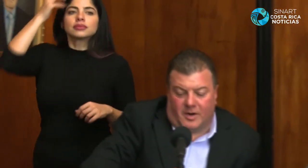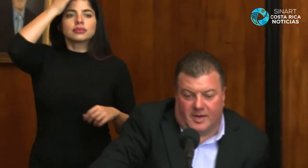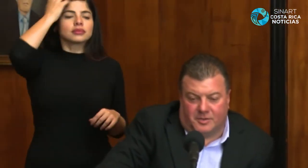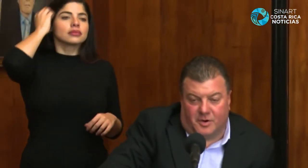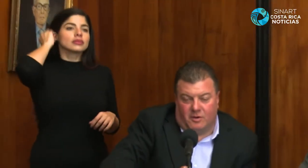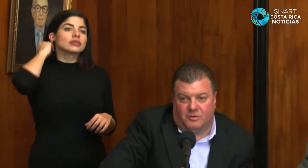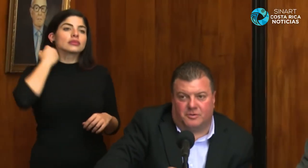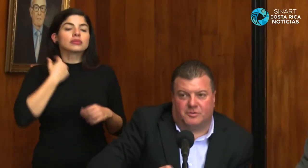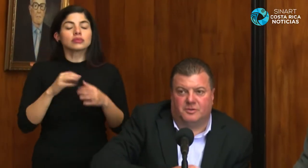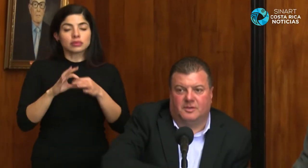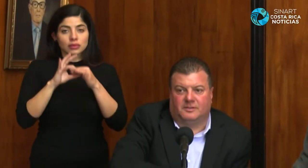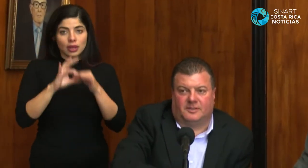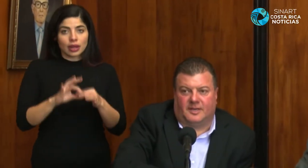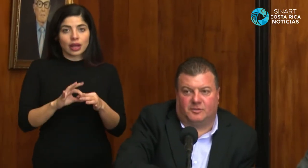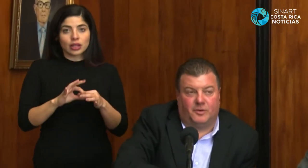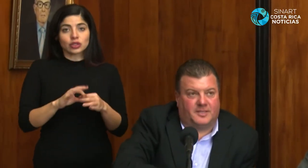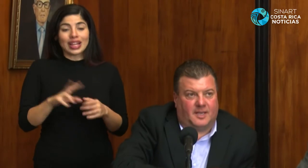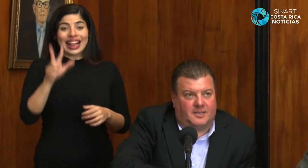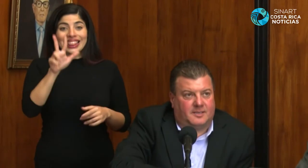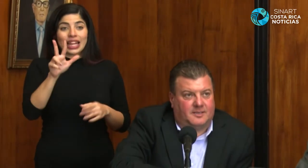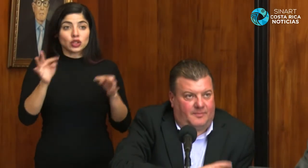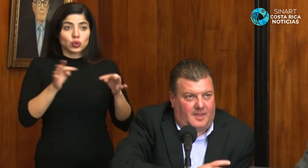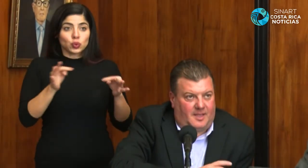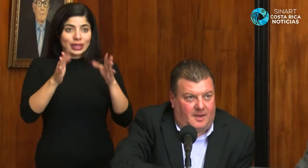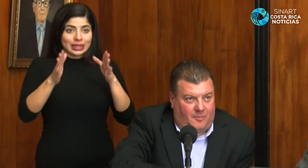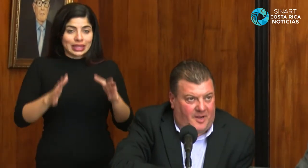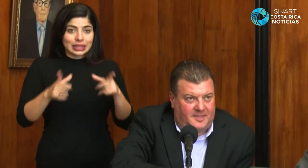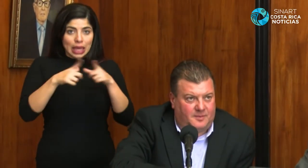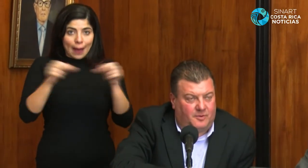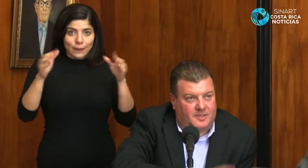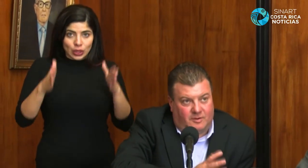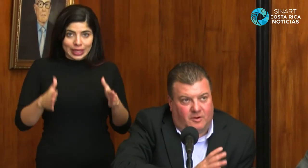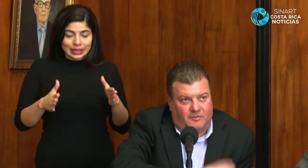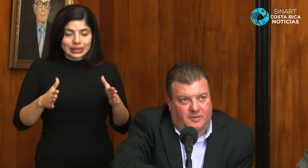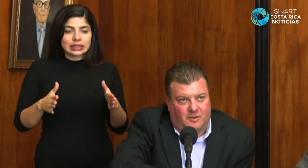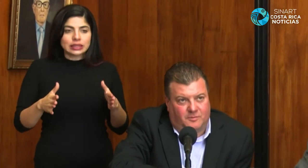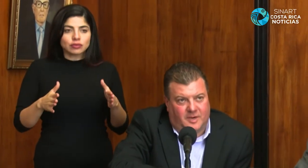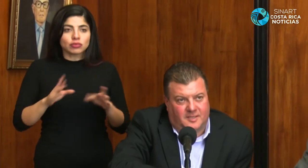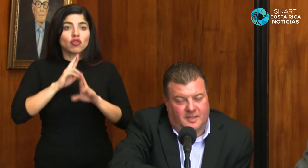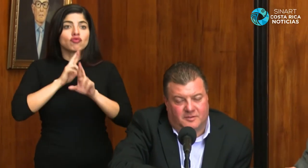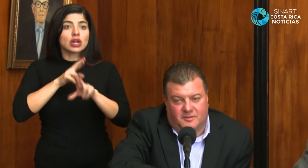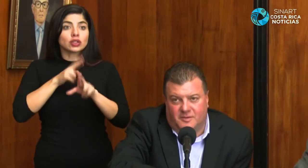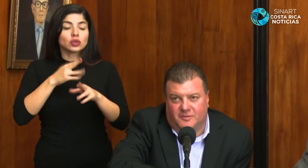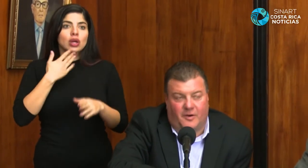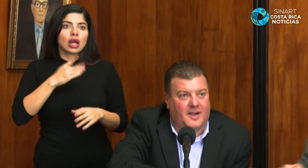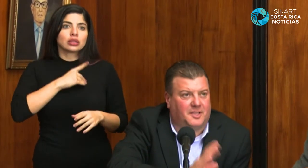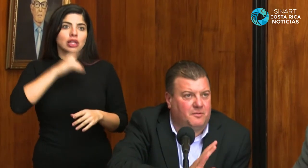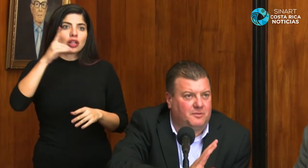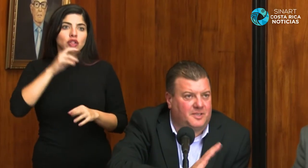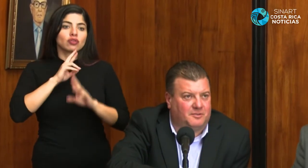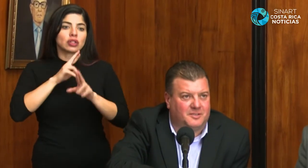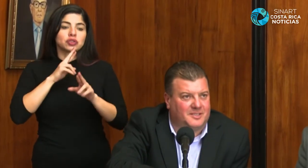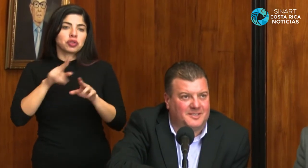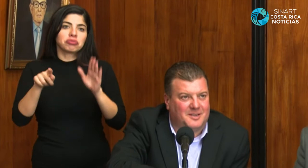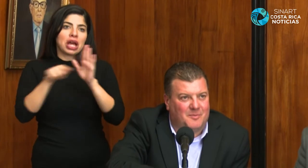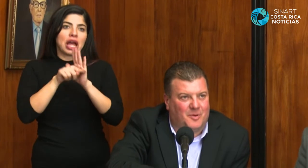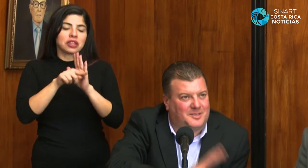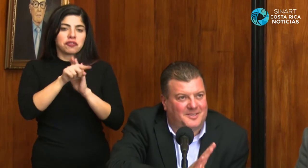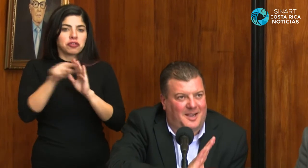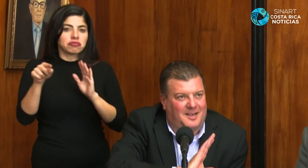Y con relación a los 3 turistas japoneses, pues los resultados, pues gracias a Dios, resultaron negativos, y